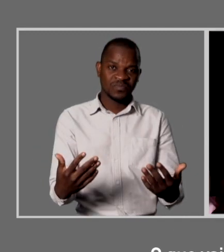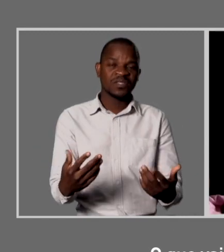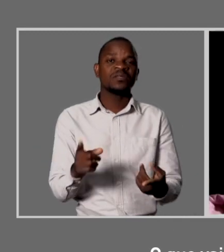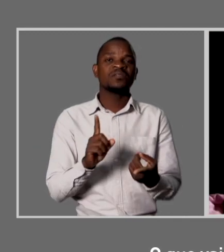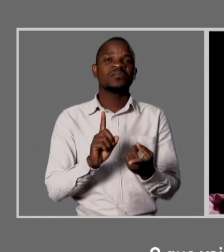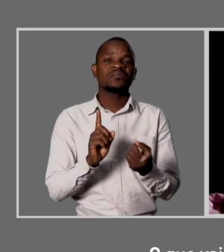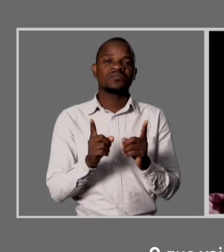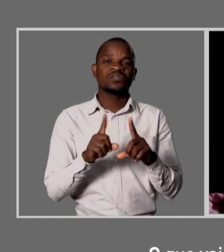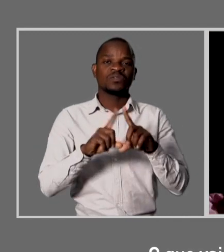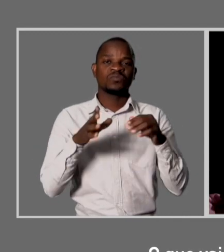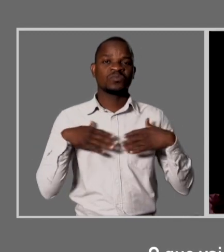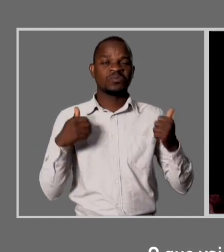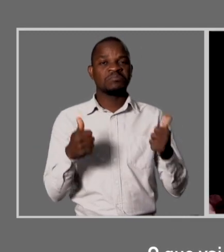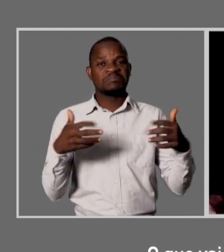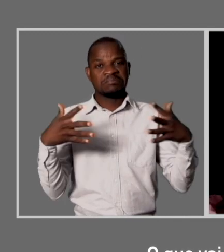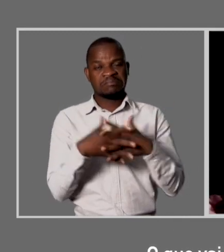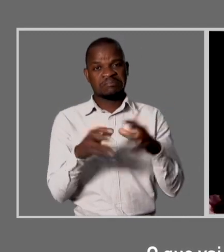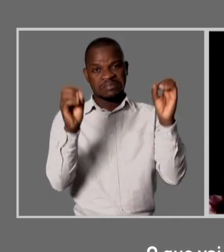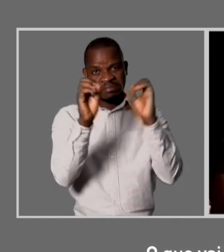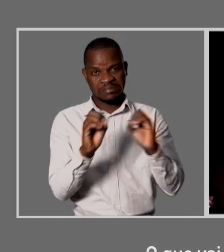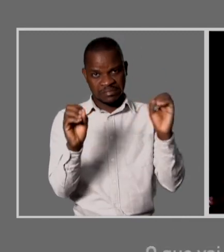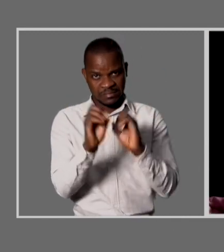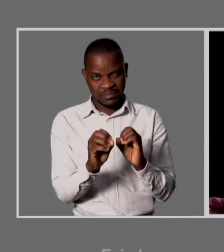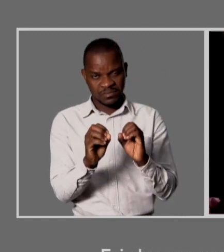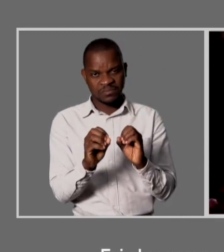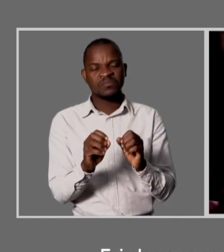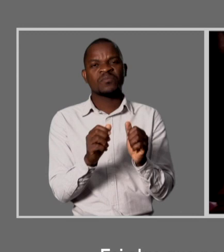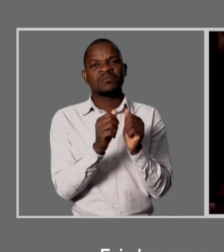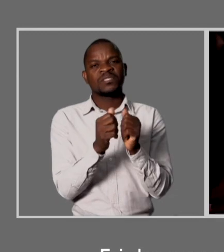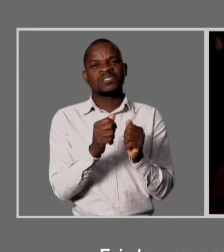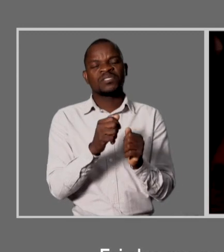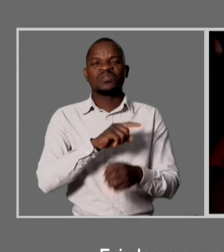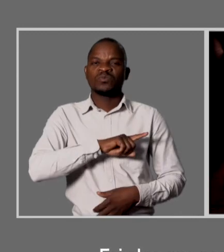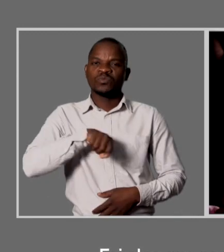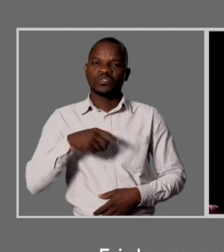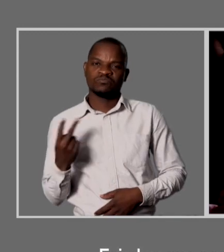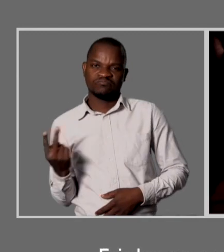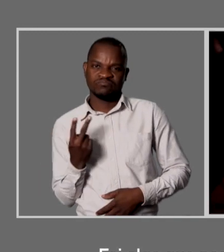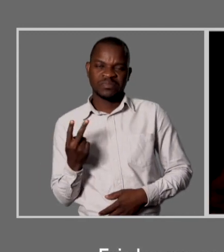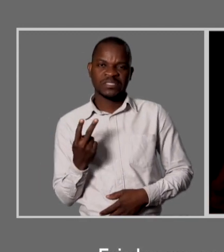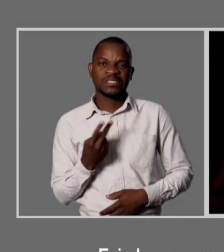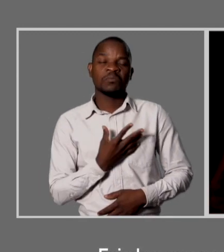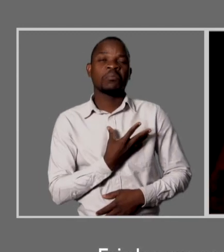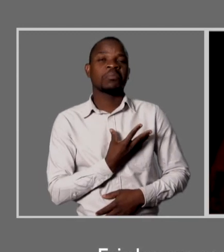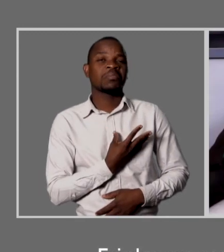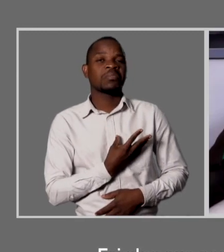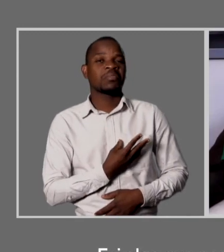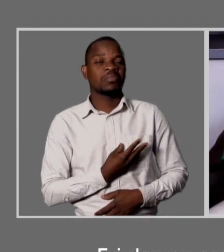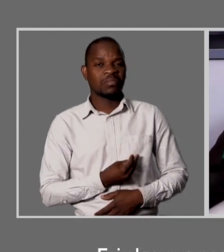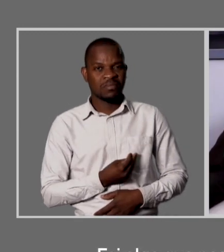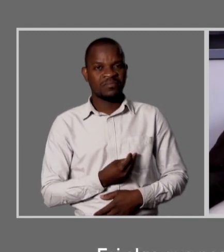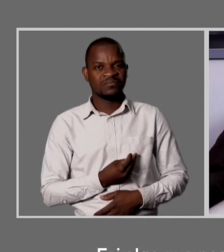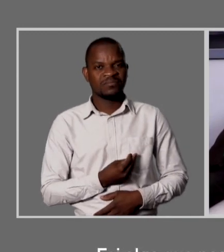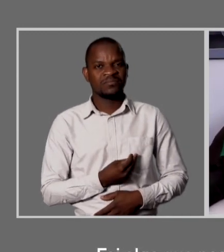são o que é que vai prejudicar a saúde das duas meninas? Então, foi algo que deixou-nos um bocadinho